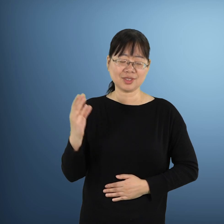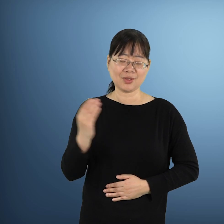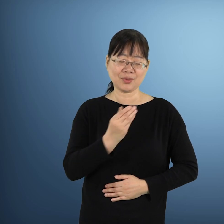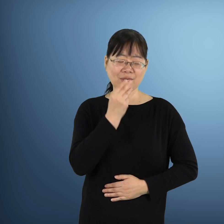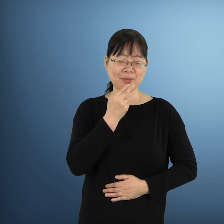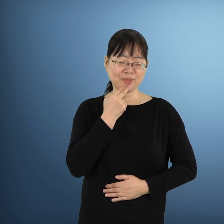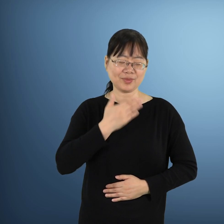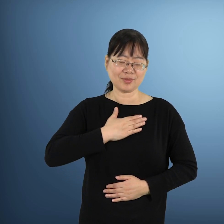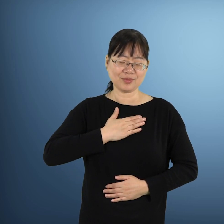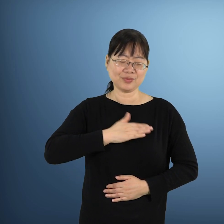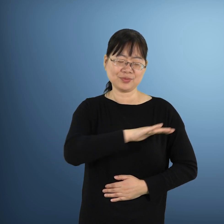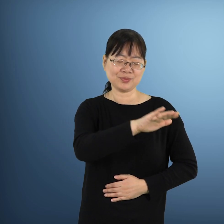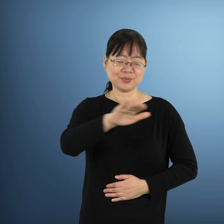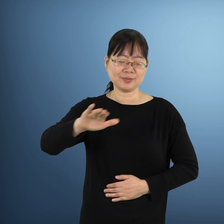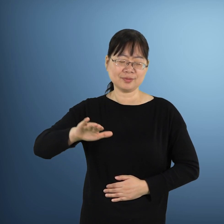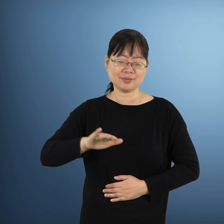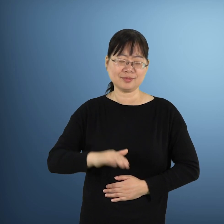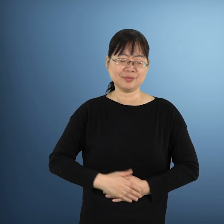거룩함이 없는 우리를